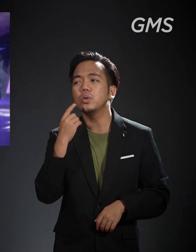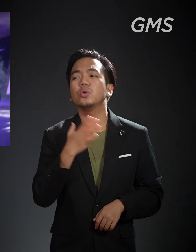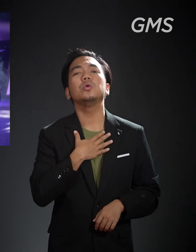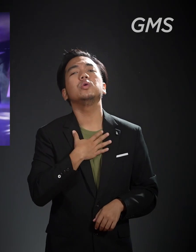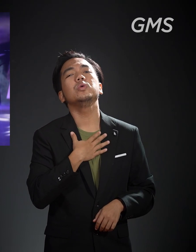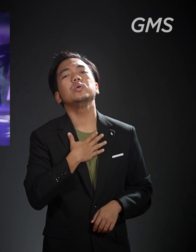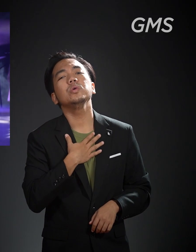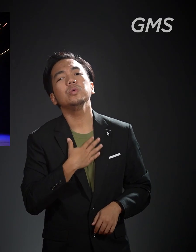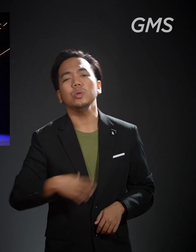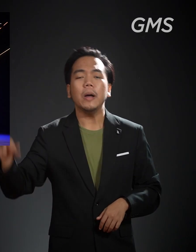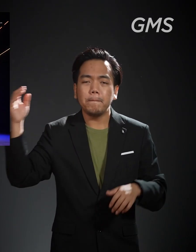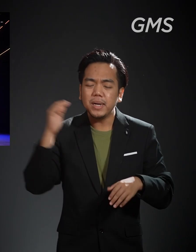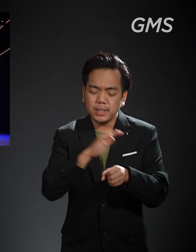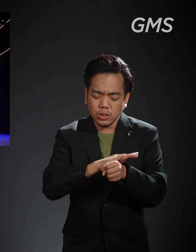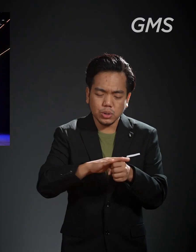Mulutku